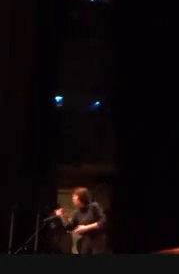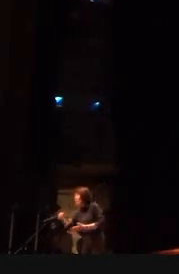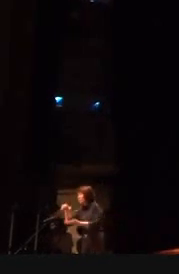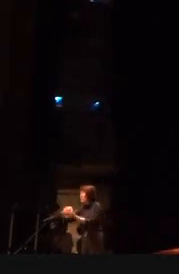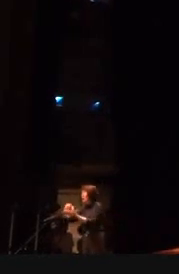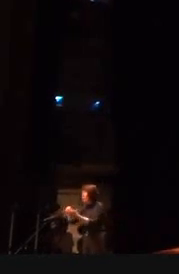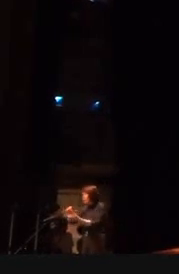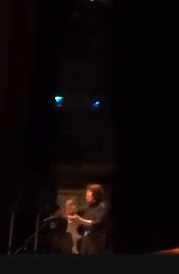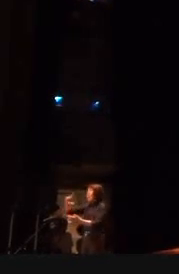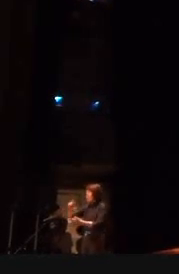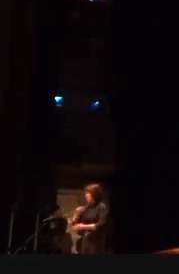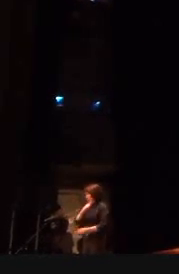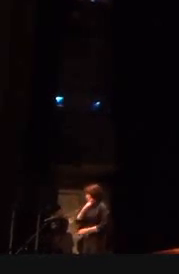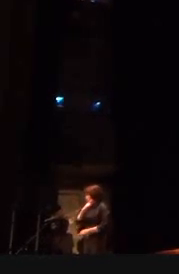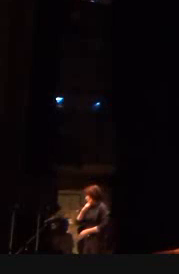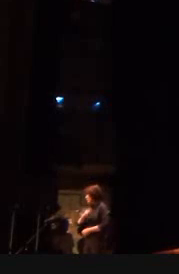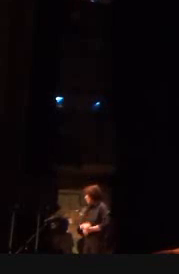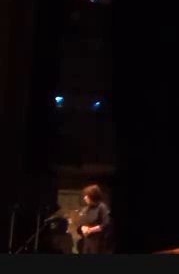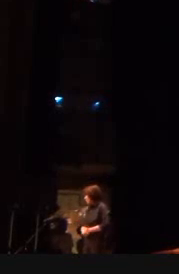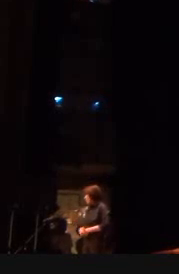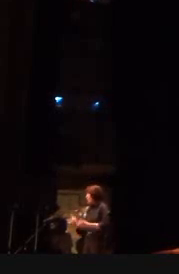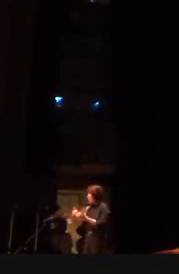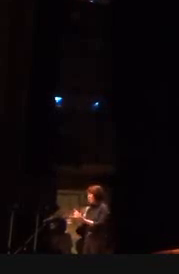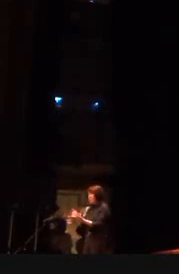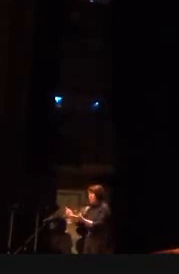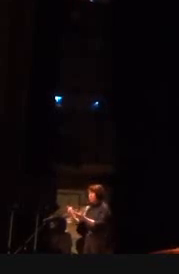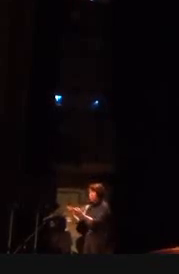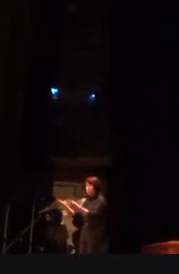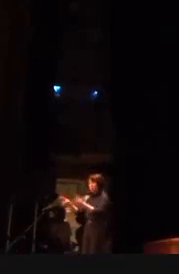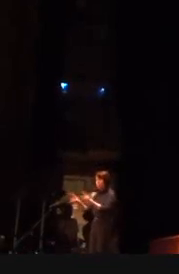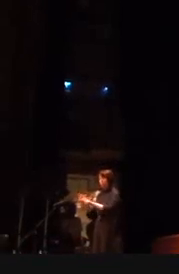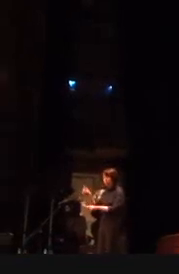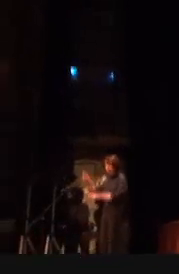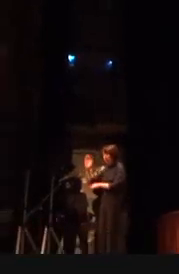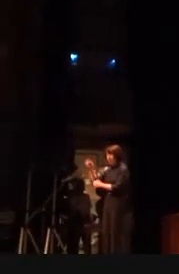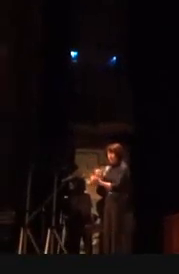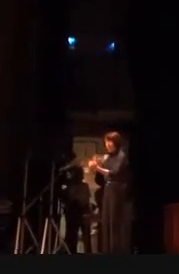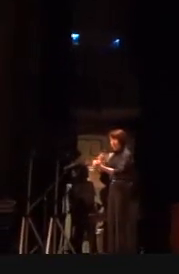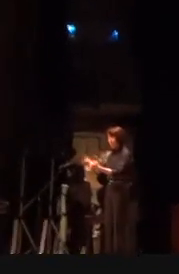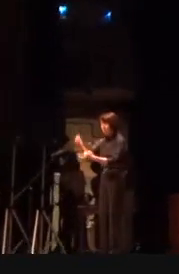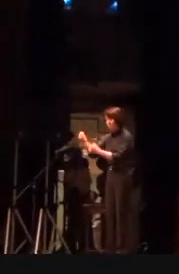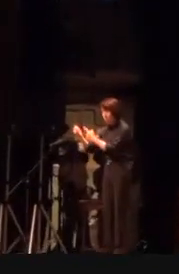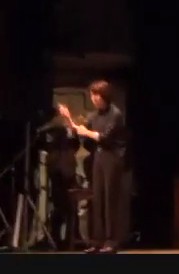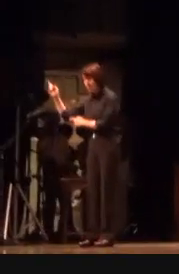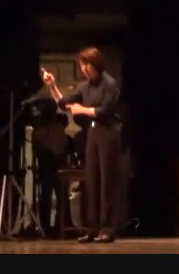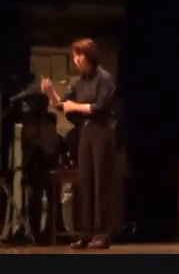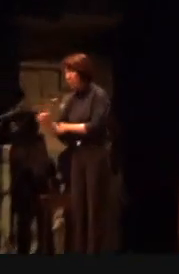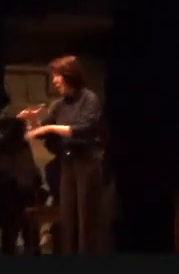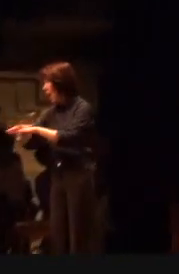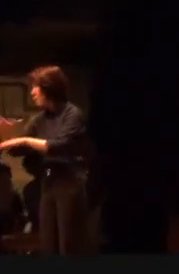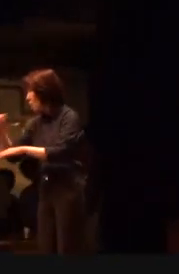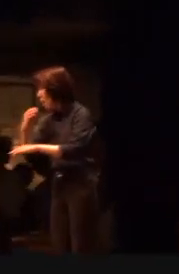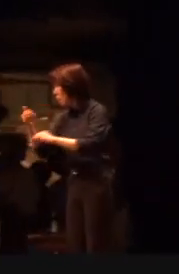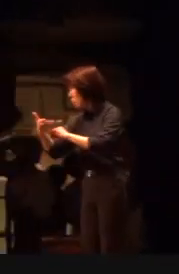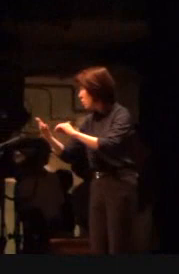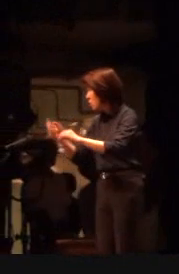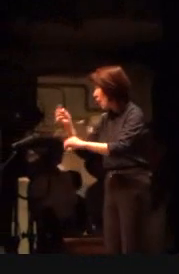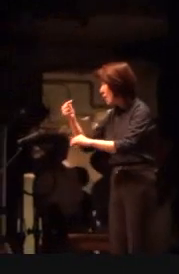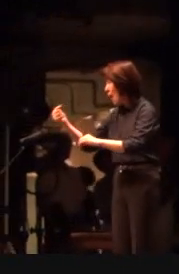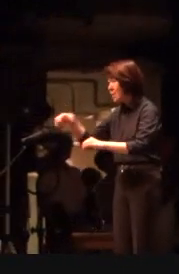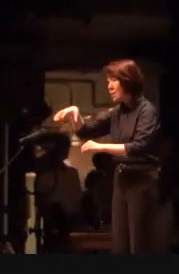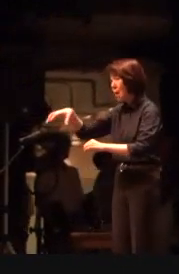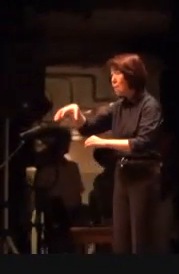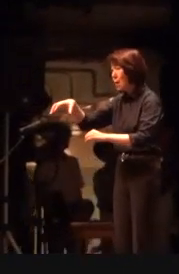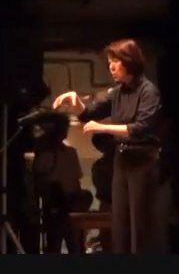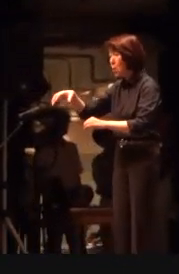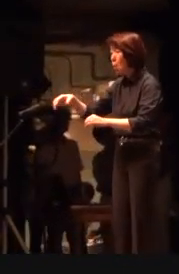地帯です。民主党が政権を取っていた時代に、一番初めは福島第一原子力発